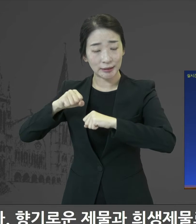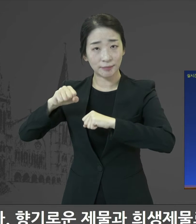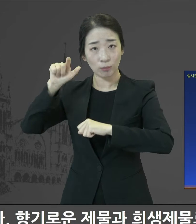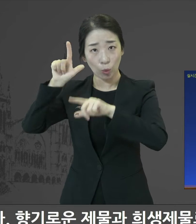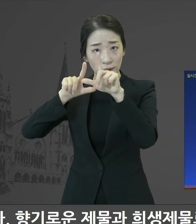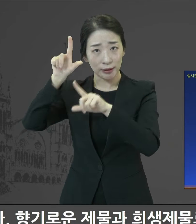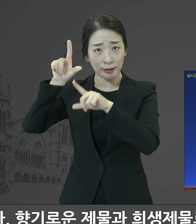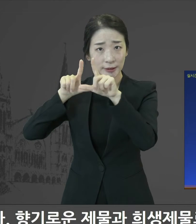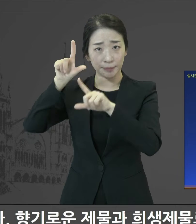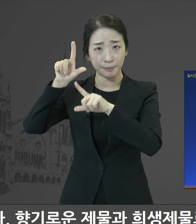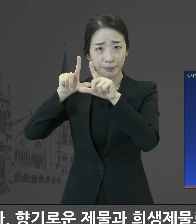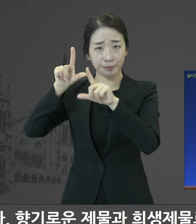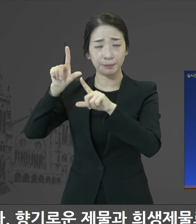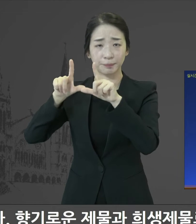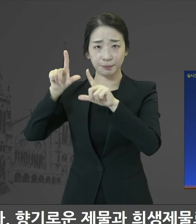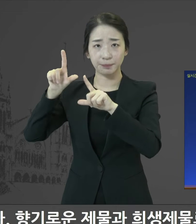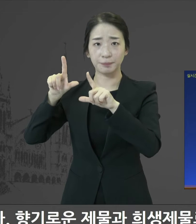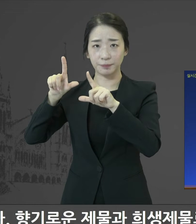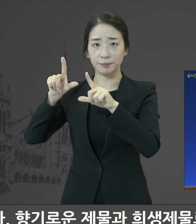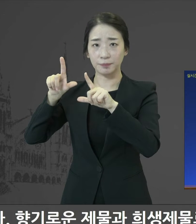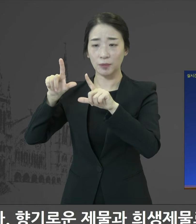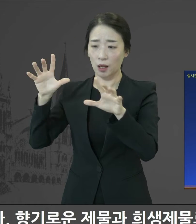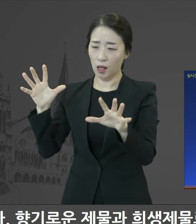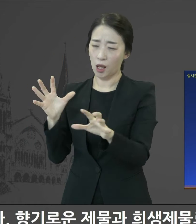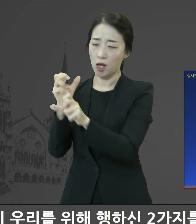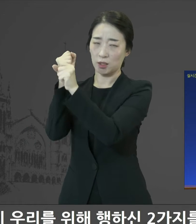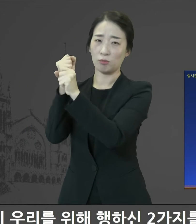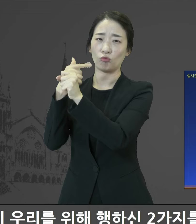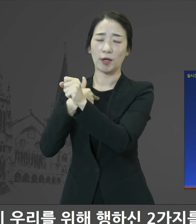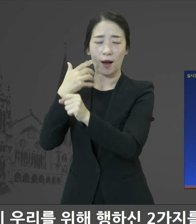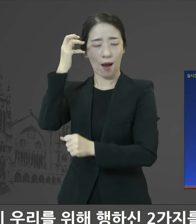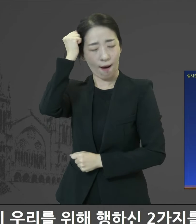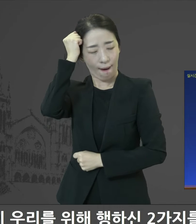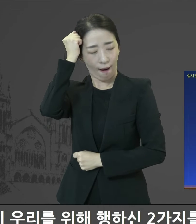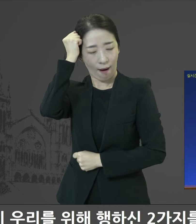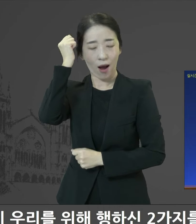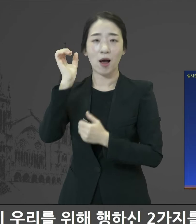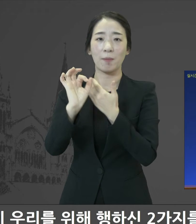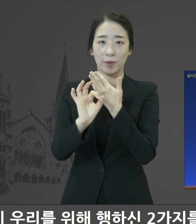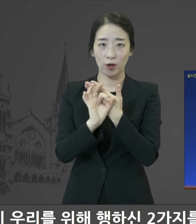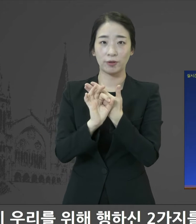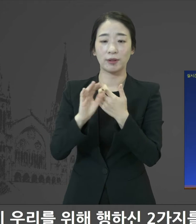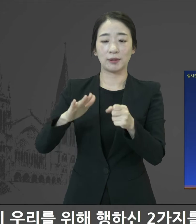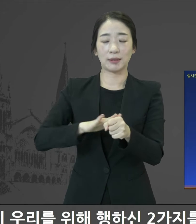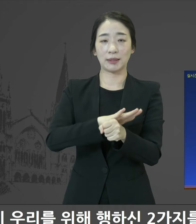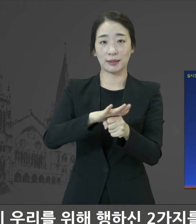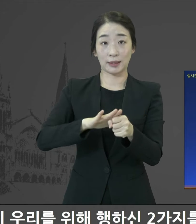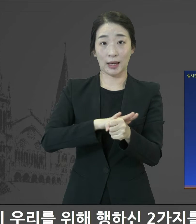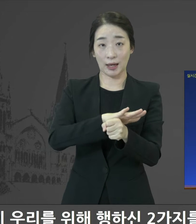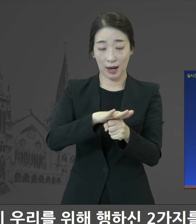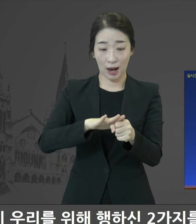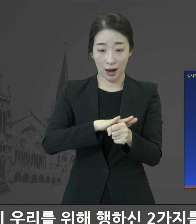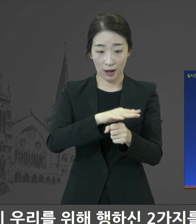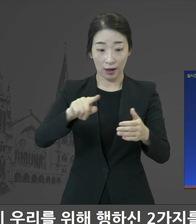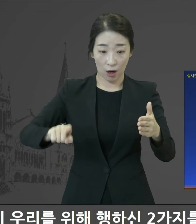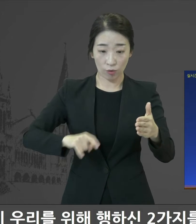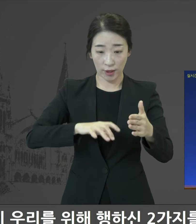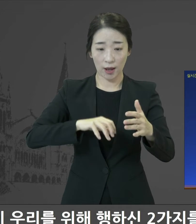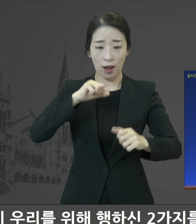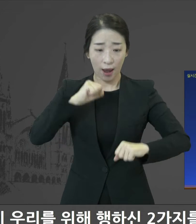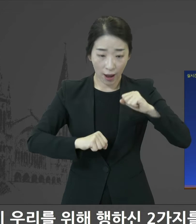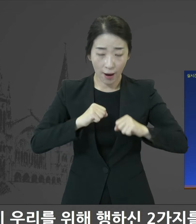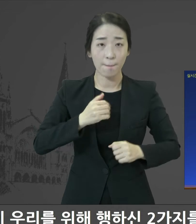예수님이 행하신 일의 그 핵심을 붙들고 있을 때 우리는 사랑 가운데 행할 수 있는 힘을 얻게